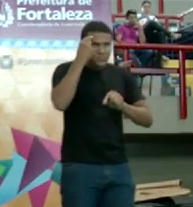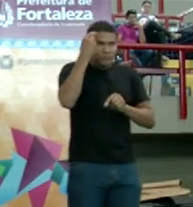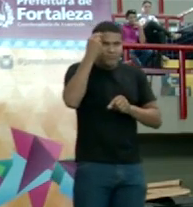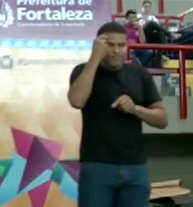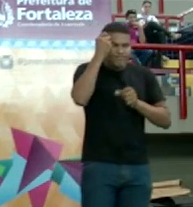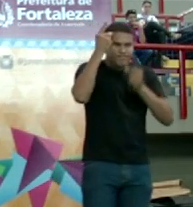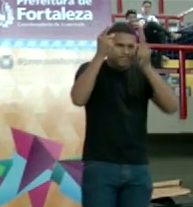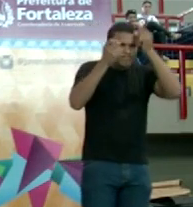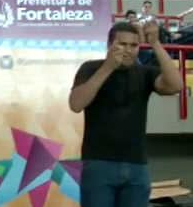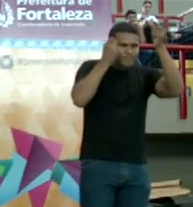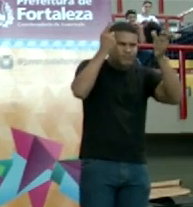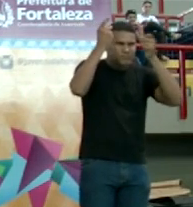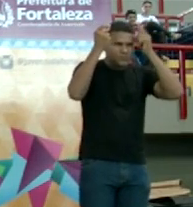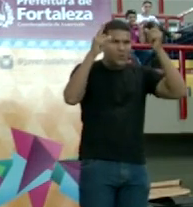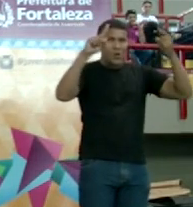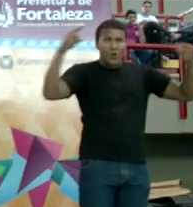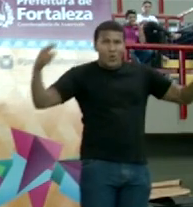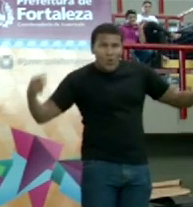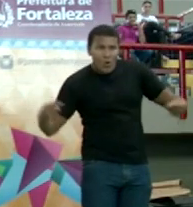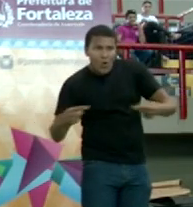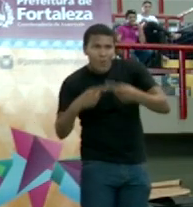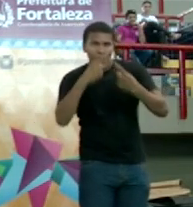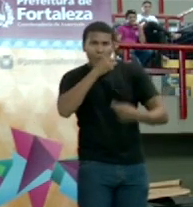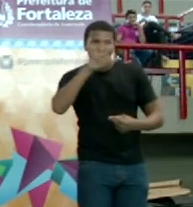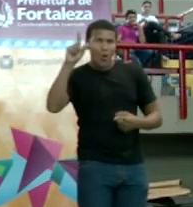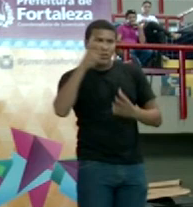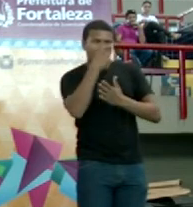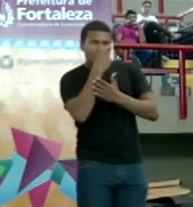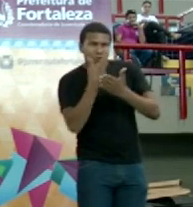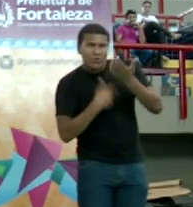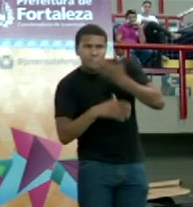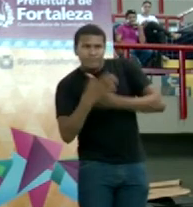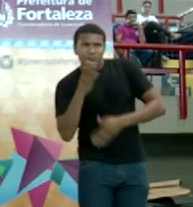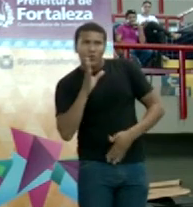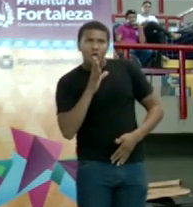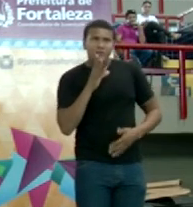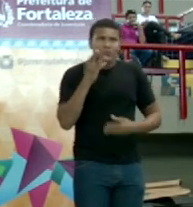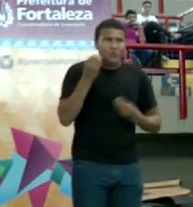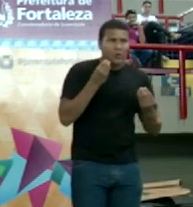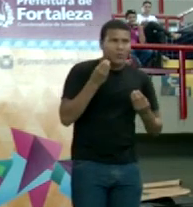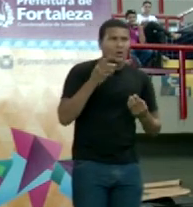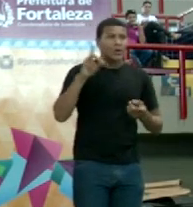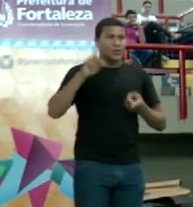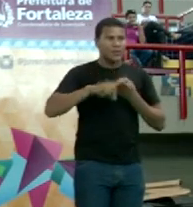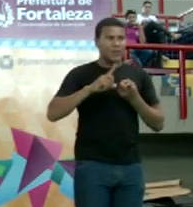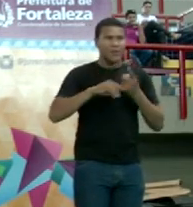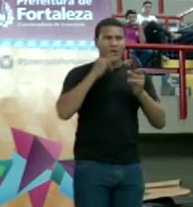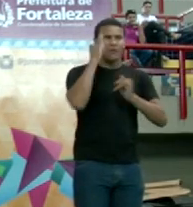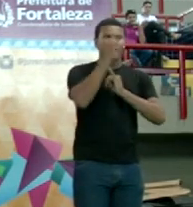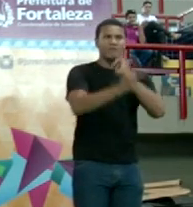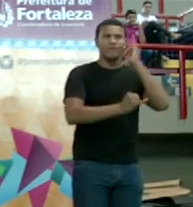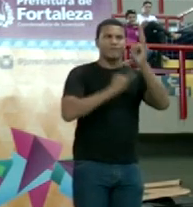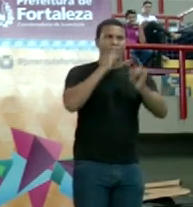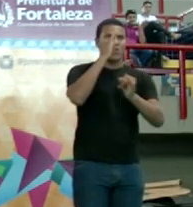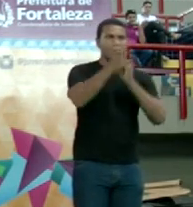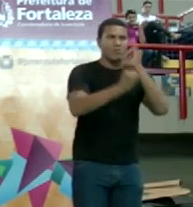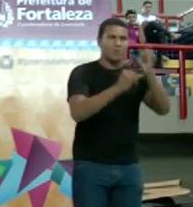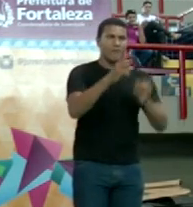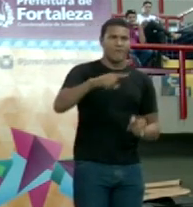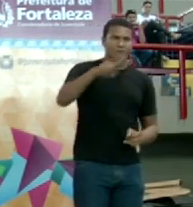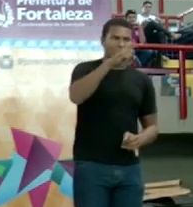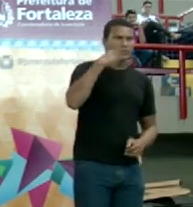do conhecimento, informe coisas para demonstrar para o leitor que você é um aluno